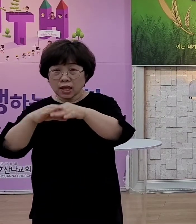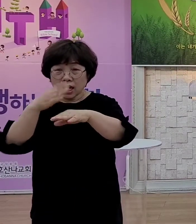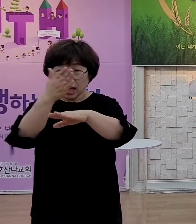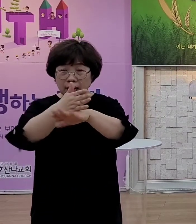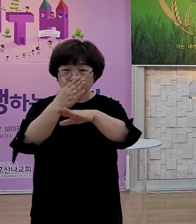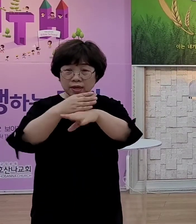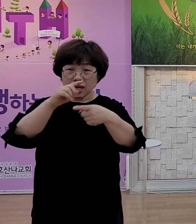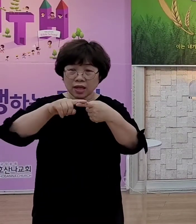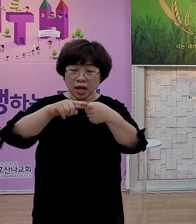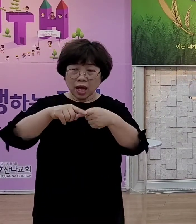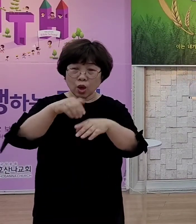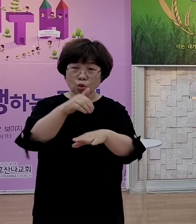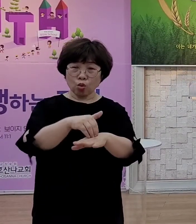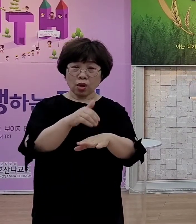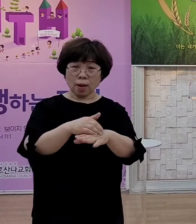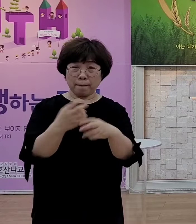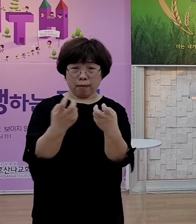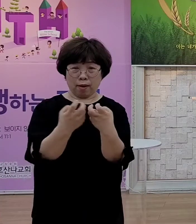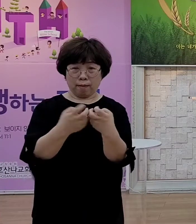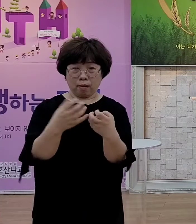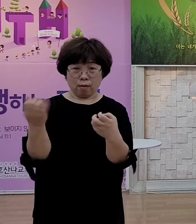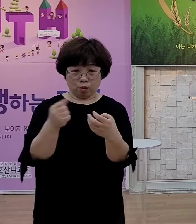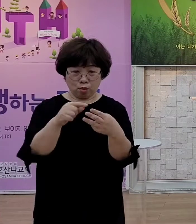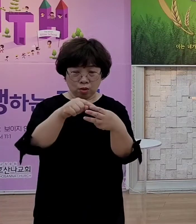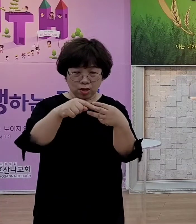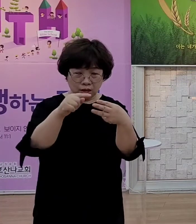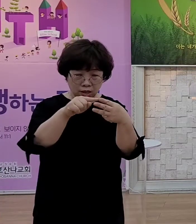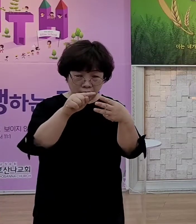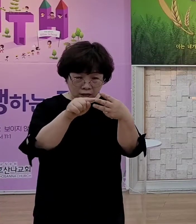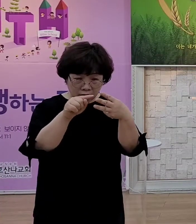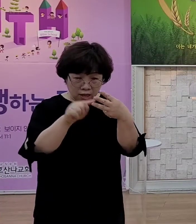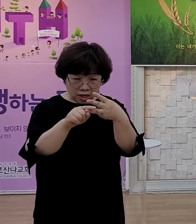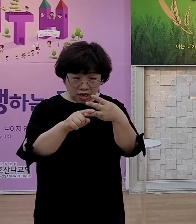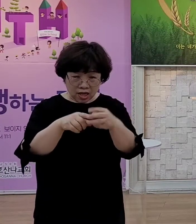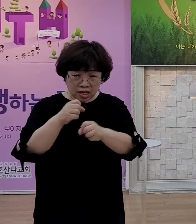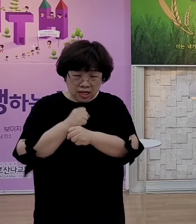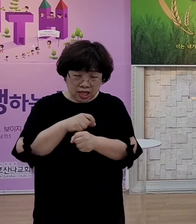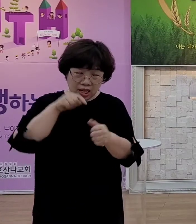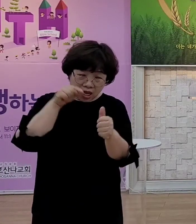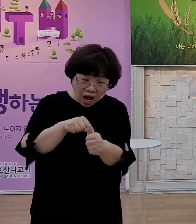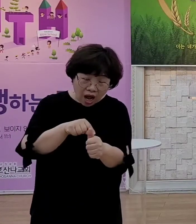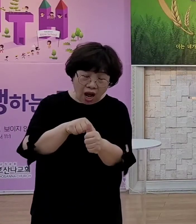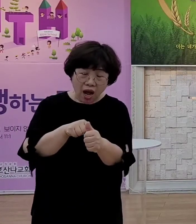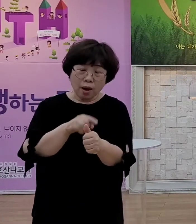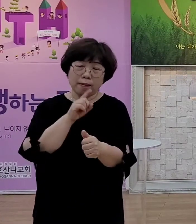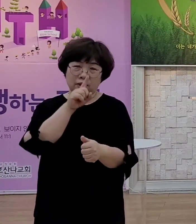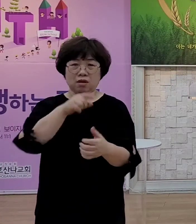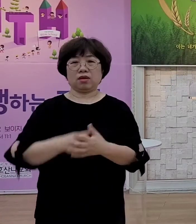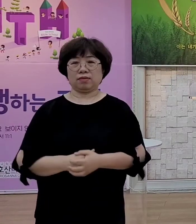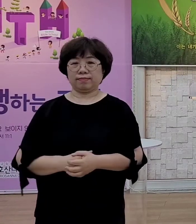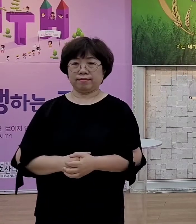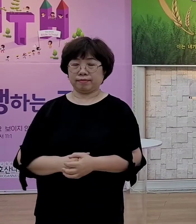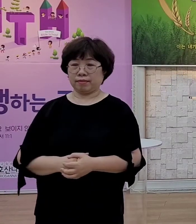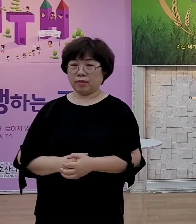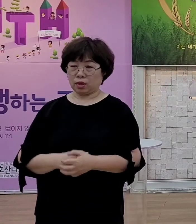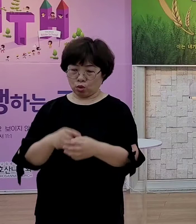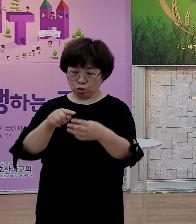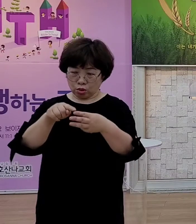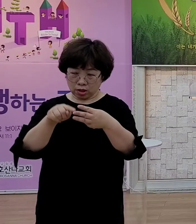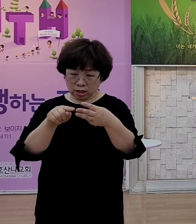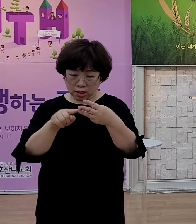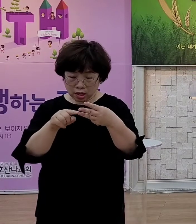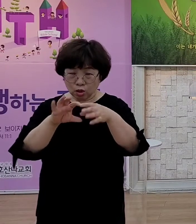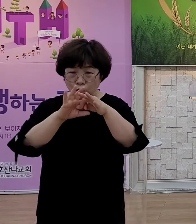방법으로 적어도 이 3번은 하나님 앞에 나와서 감사의 예물을 드리고 감사의 예배를